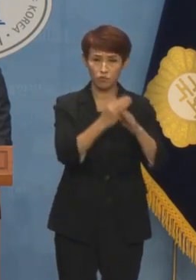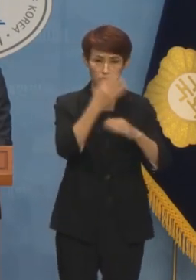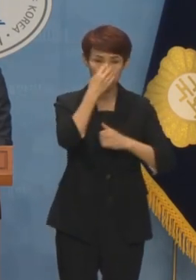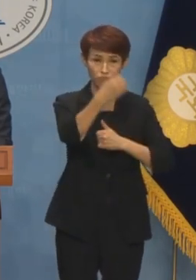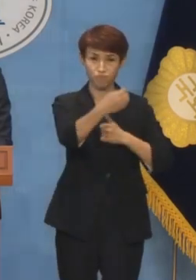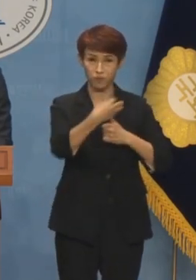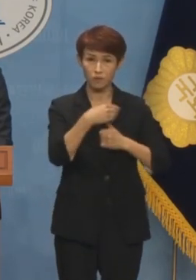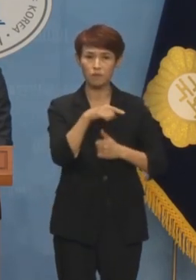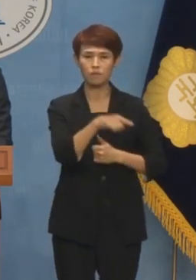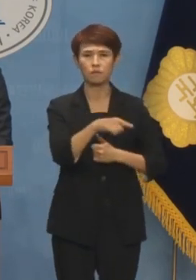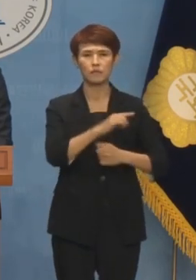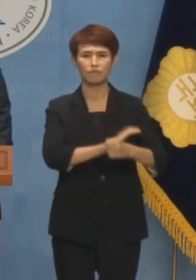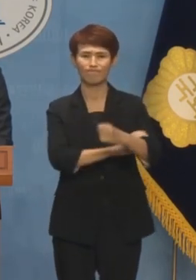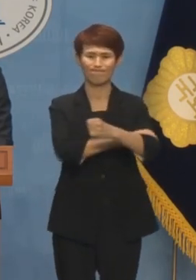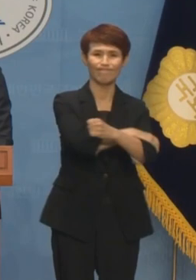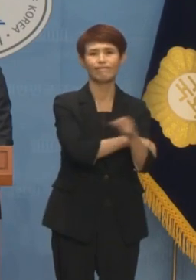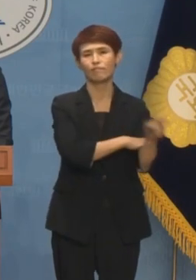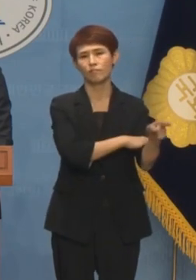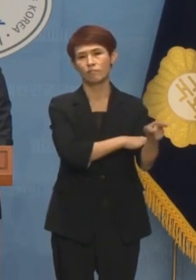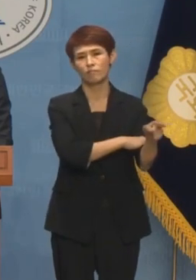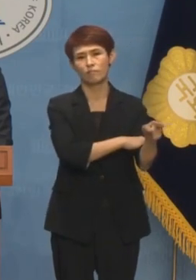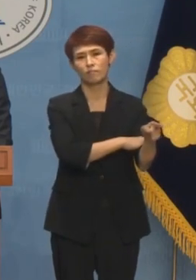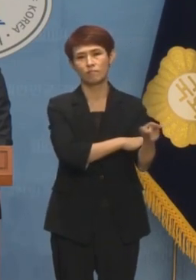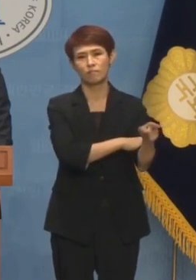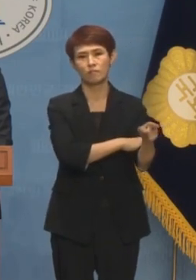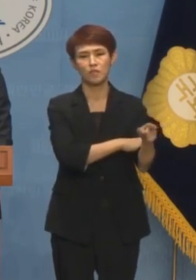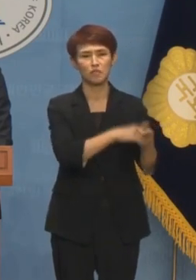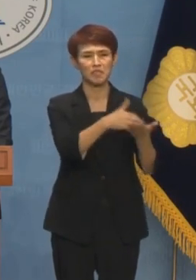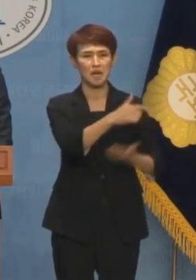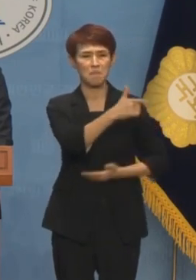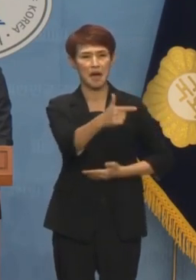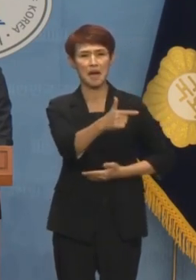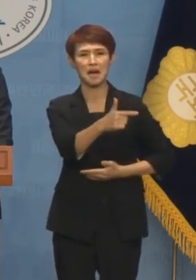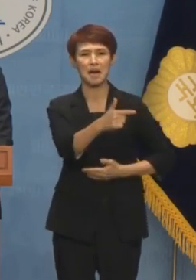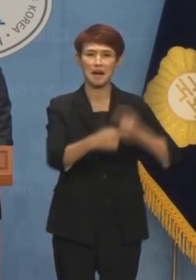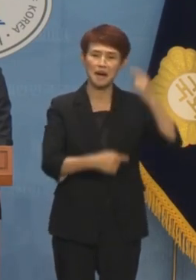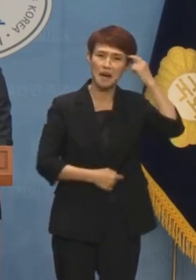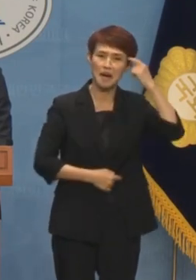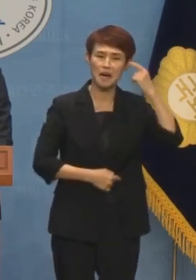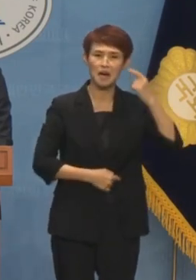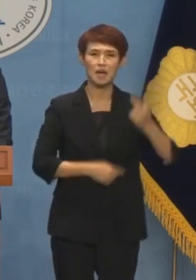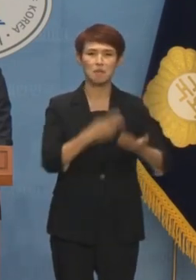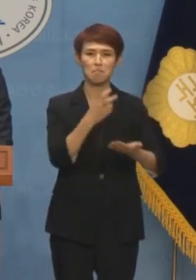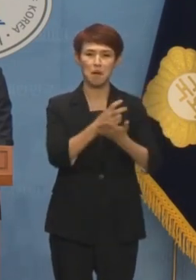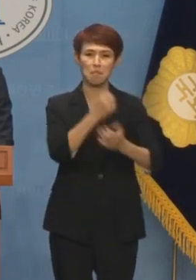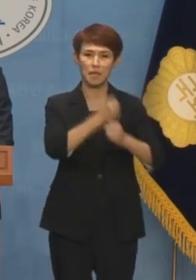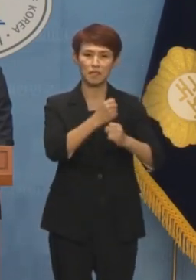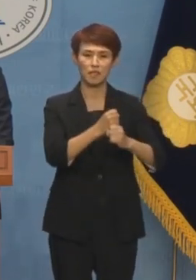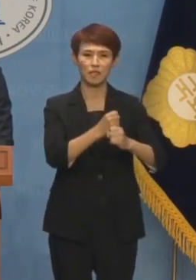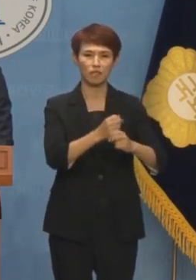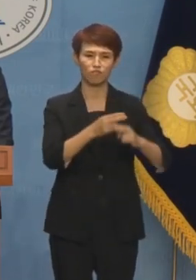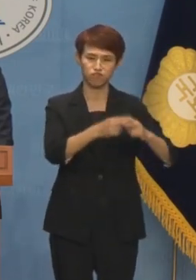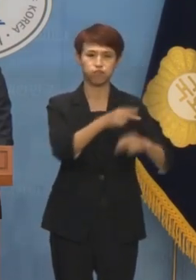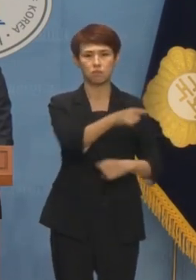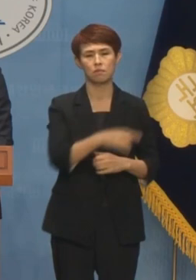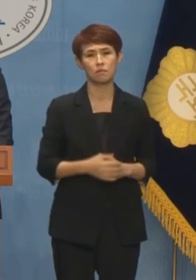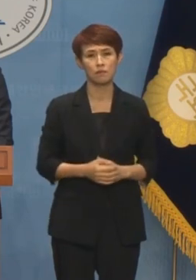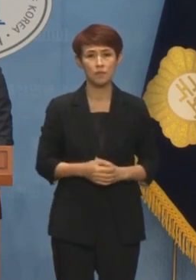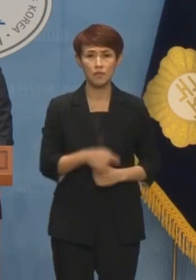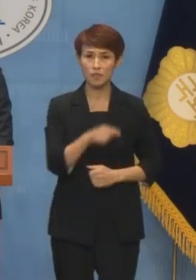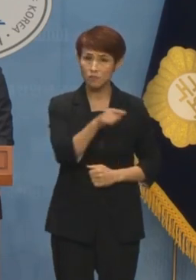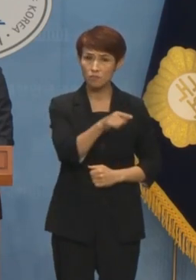무시한 의회 폭거이자 숫자만 믿고 폭주하는 입법 독재입니다. 입법